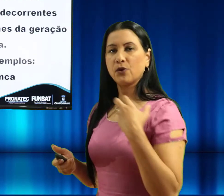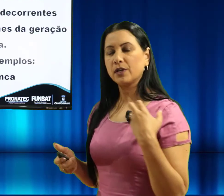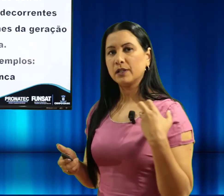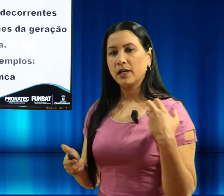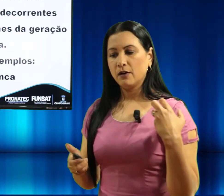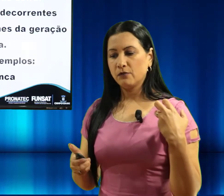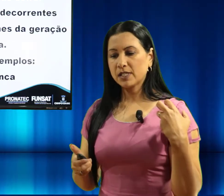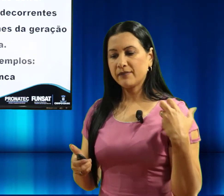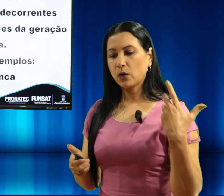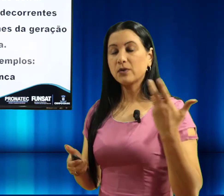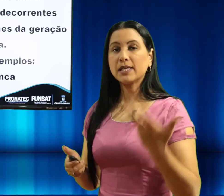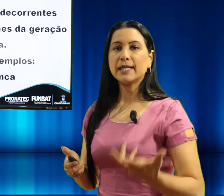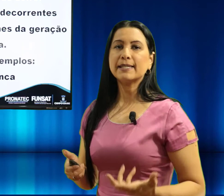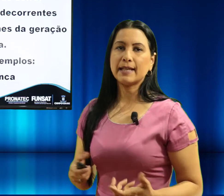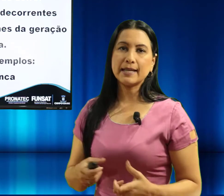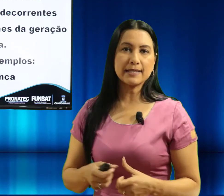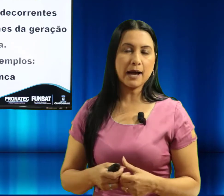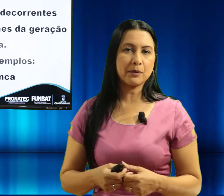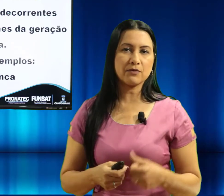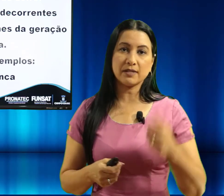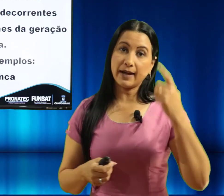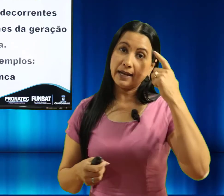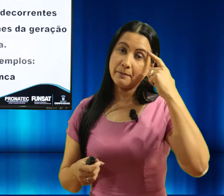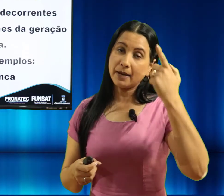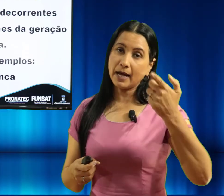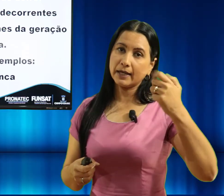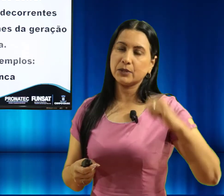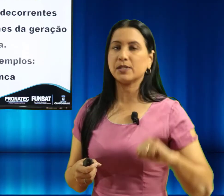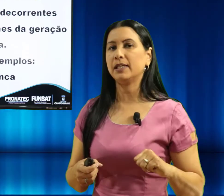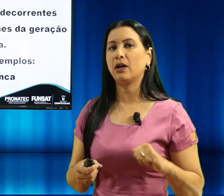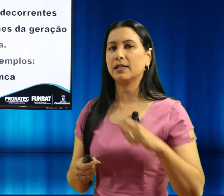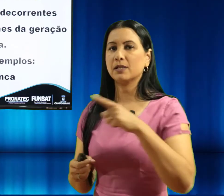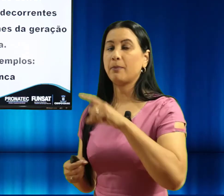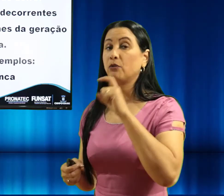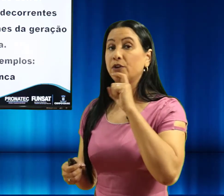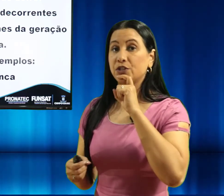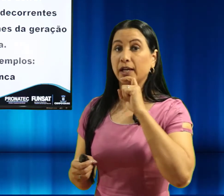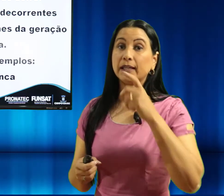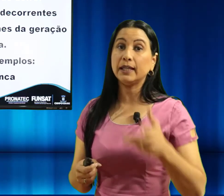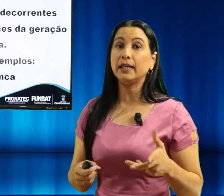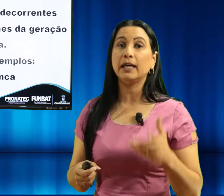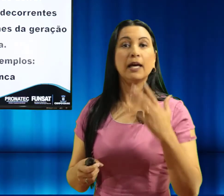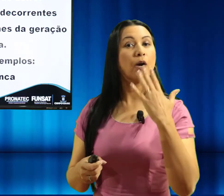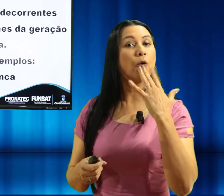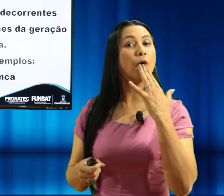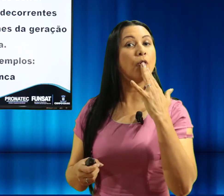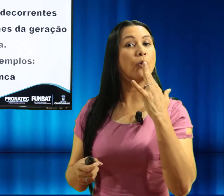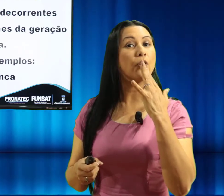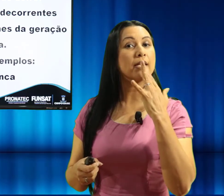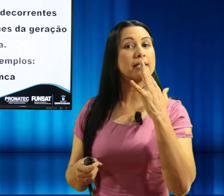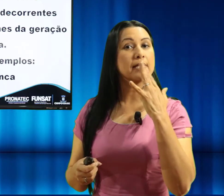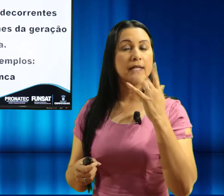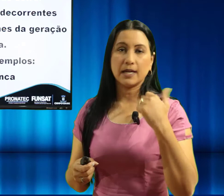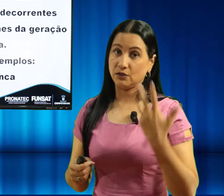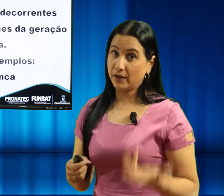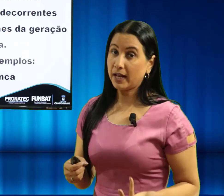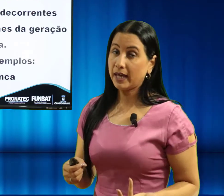for, você vai conseguir sinalizar, porque você vai lembrar que o sinal lá de São Paulo Verde é aqui, cores